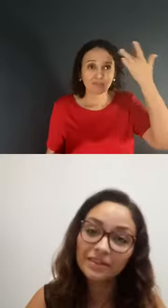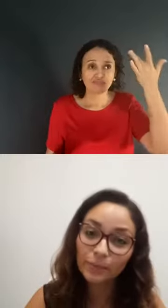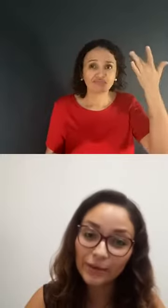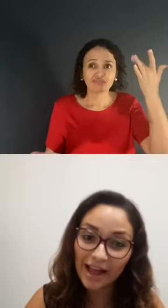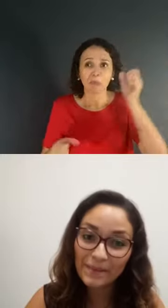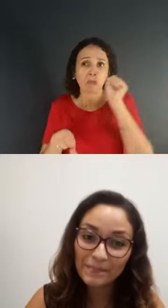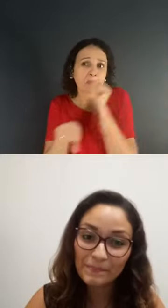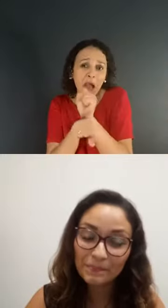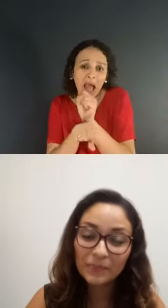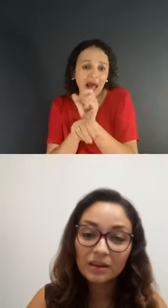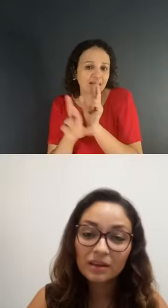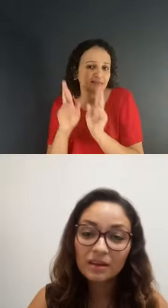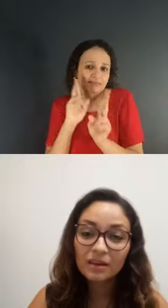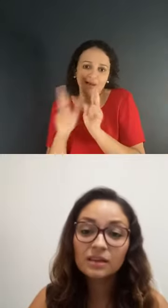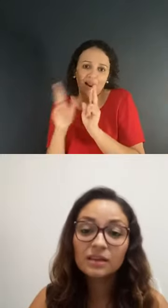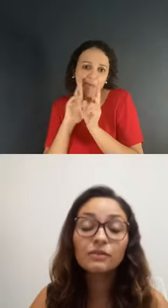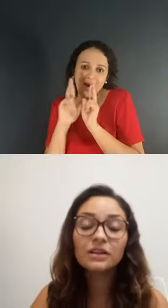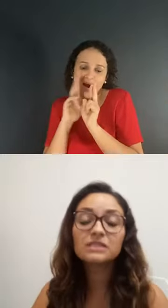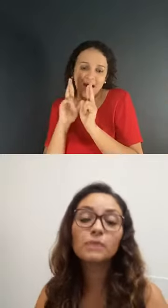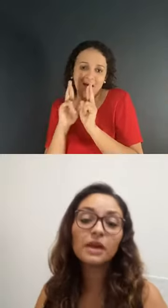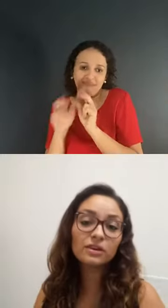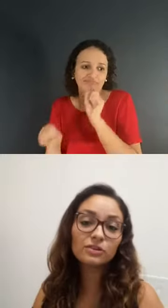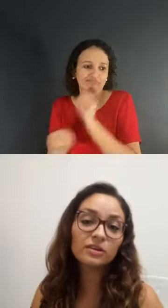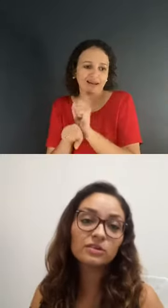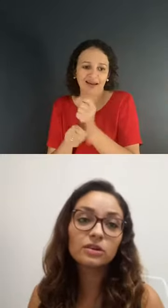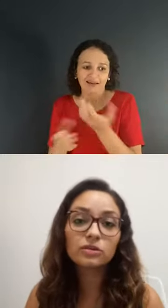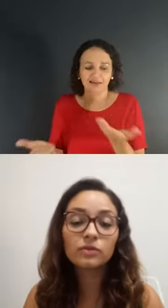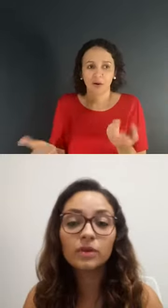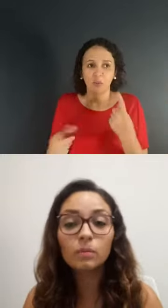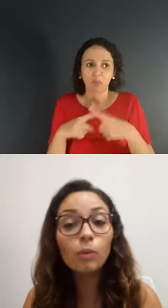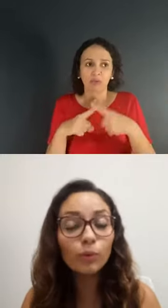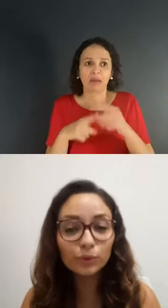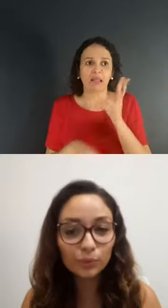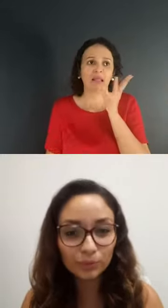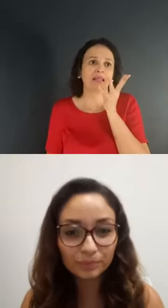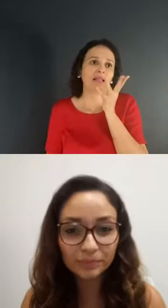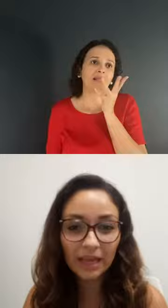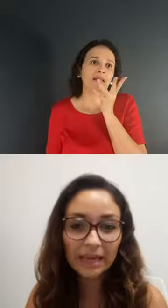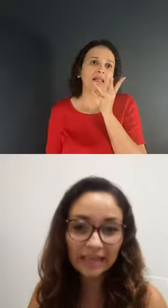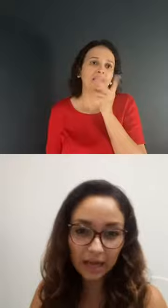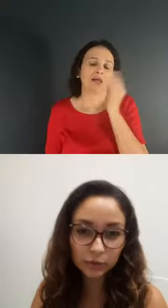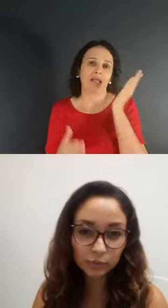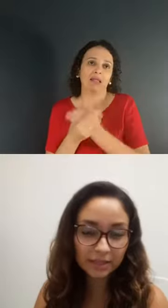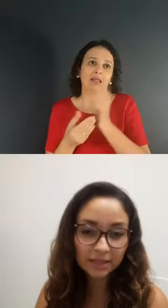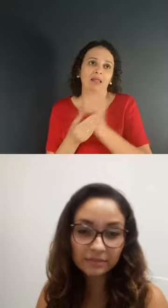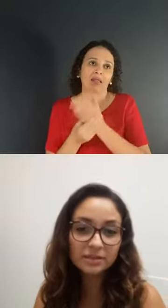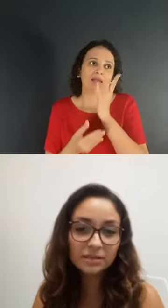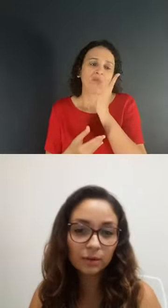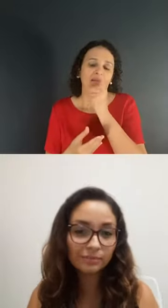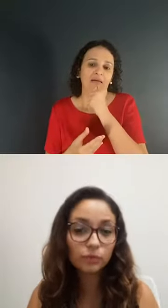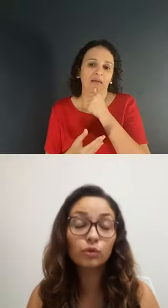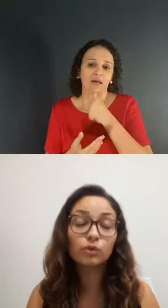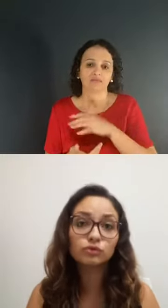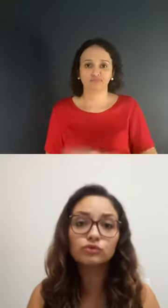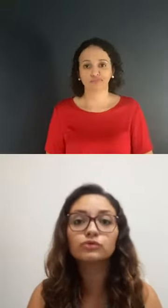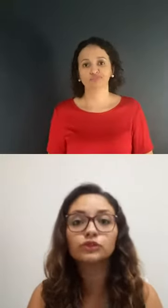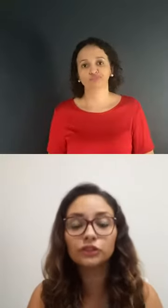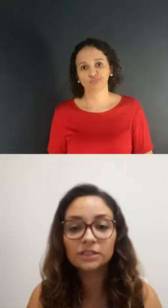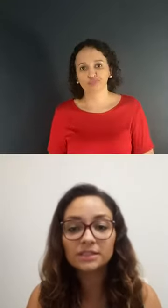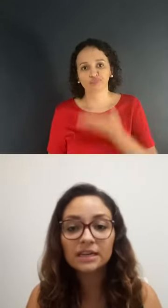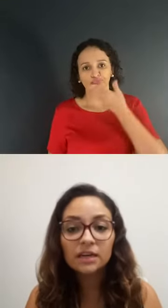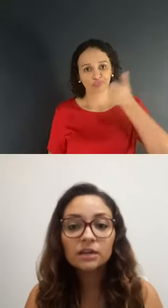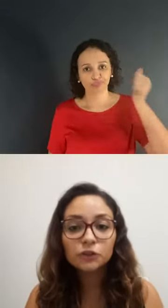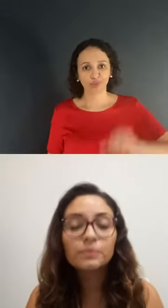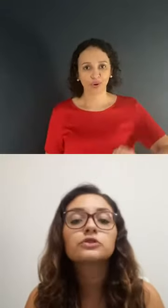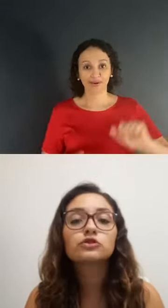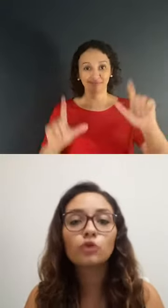sabe que vai demorar. E, infelizmente, a gente vê muito relato na televisão todos os